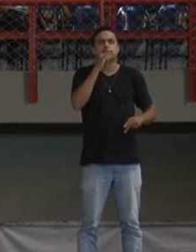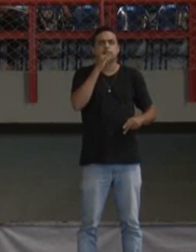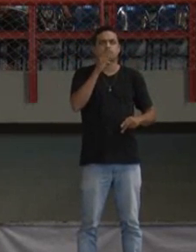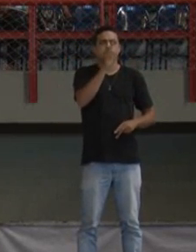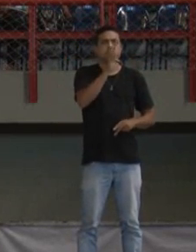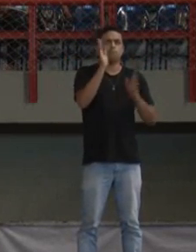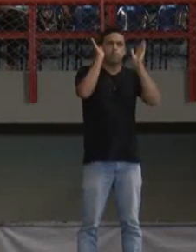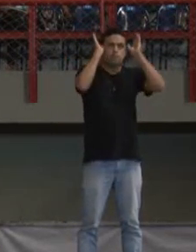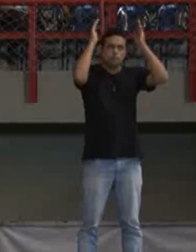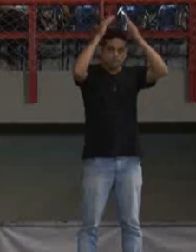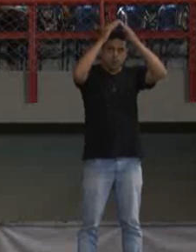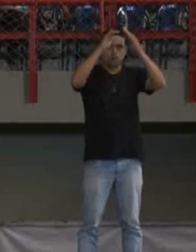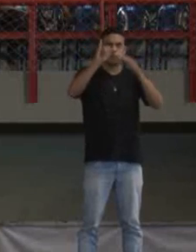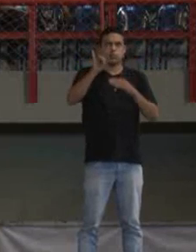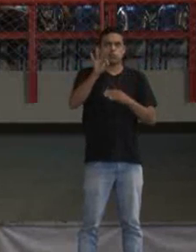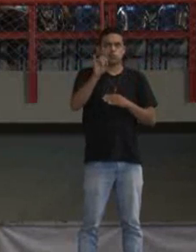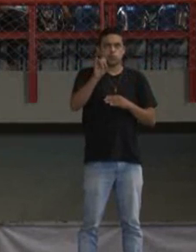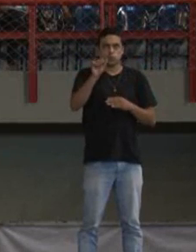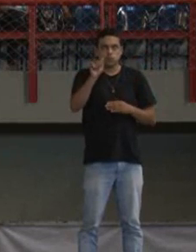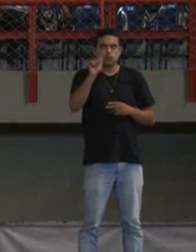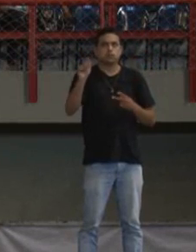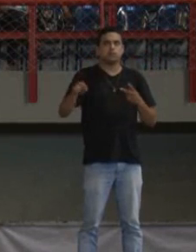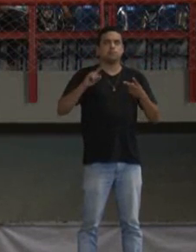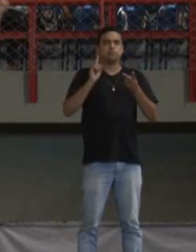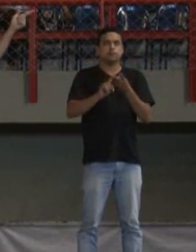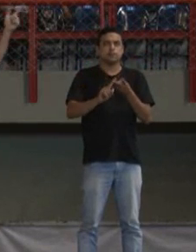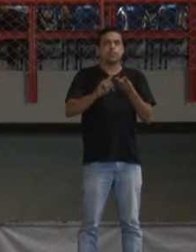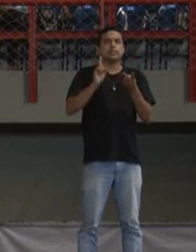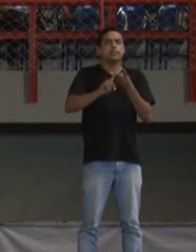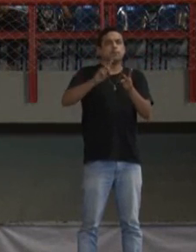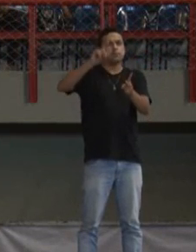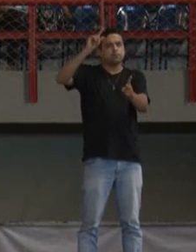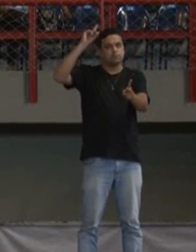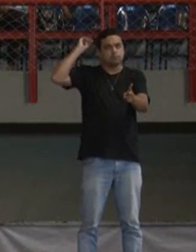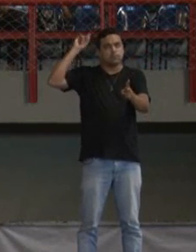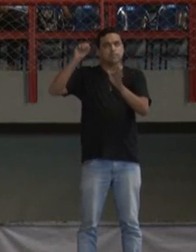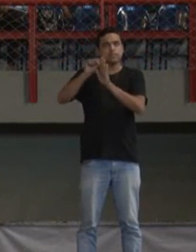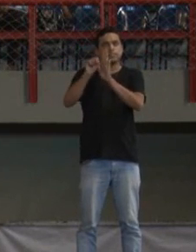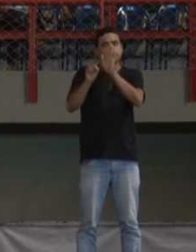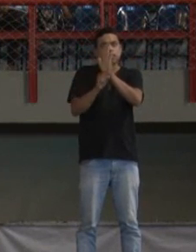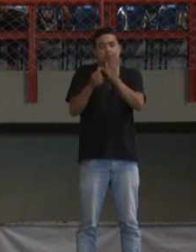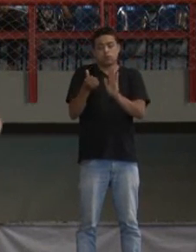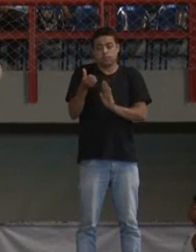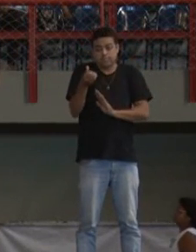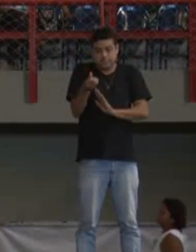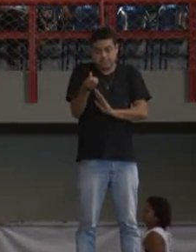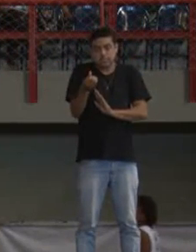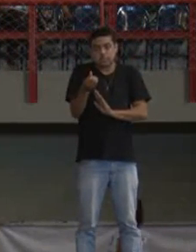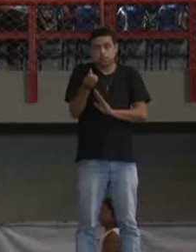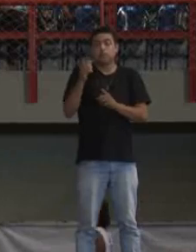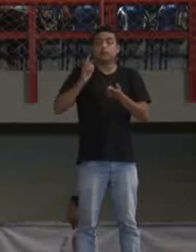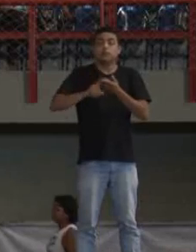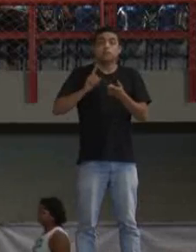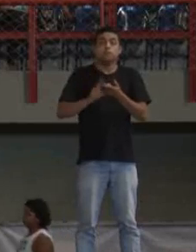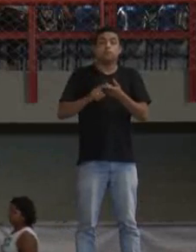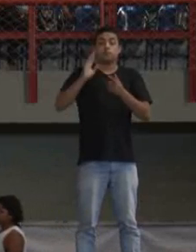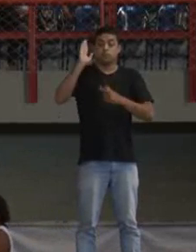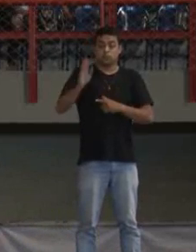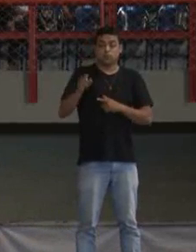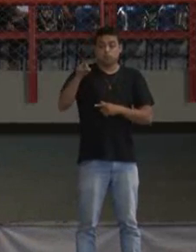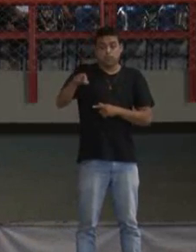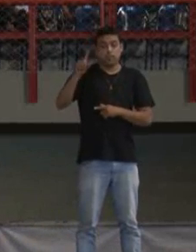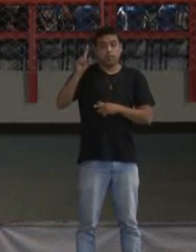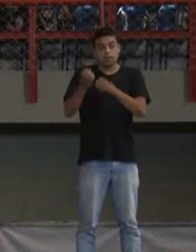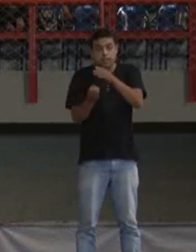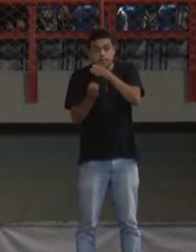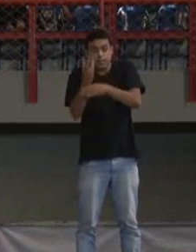jesuíta, comparando com o papel da Companhia de Jesus no século XVI. A Companhia de Jesus que foi